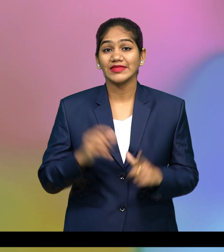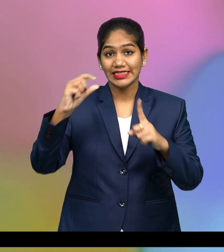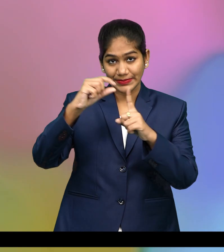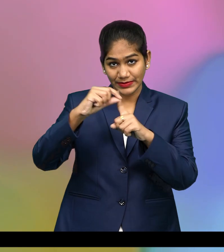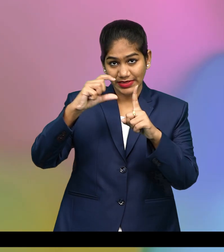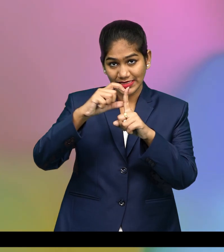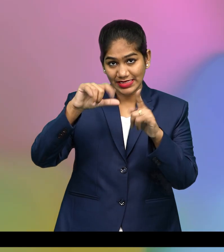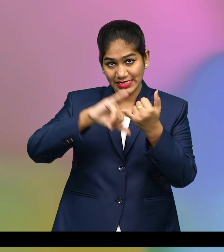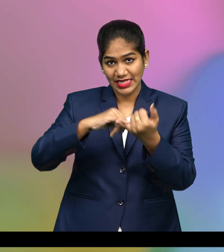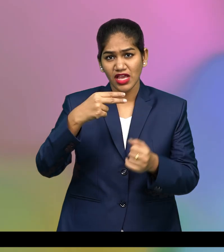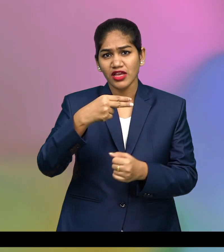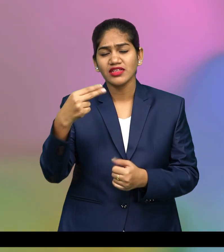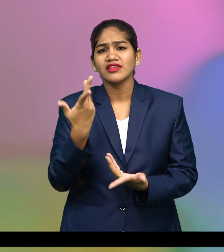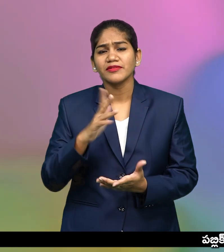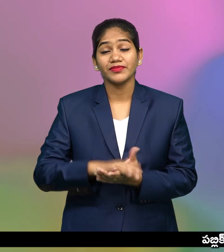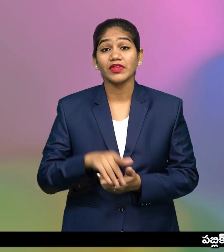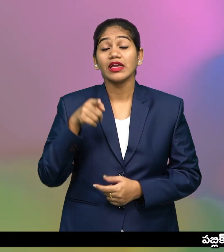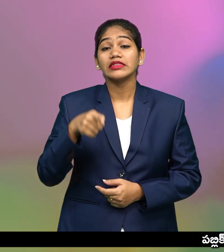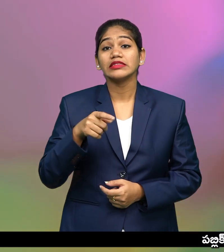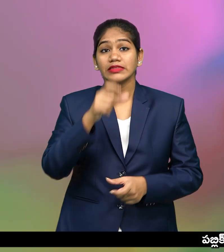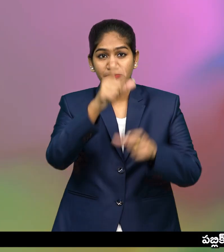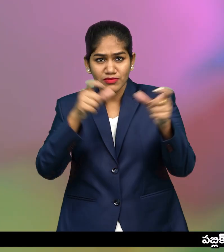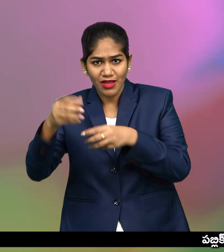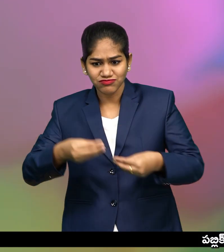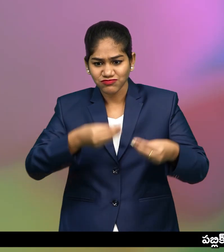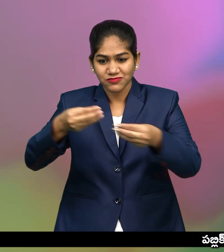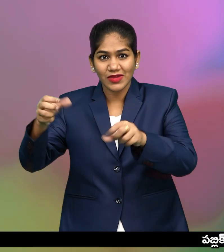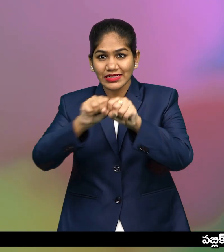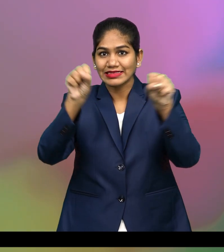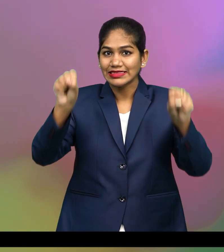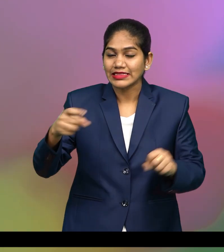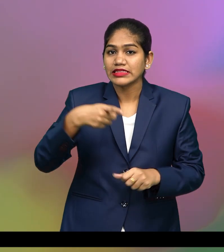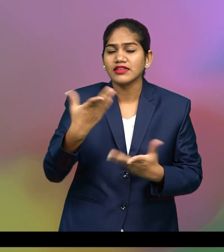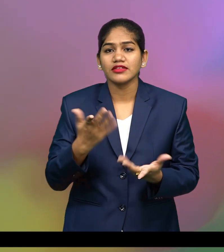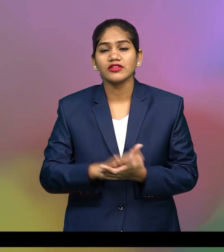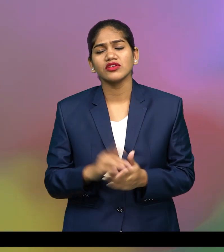4. పీడీఎస్ పబ్లిక్ డిస్ట్రిబ్యూషన్ సిస్టమ్. పీడీఎస్ అనేది